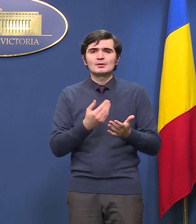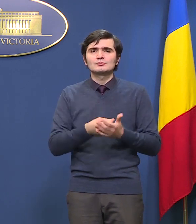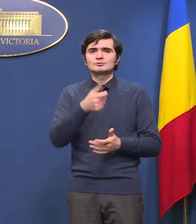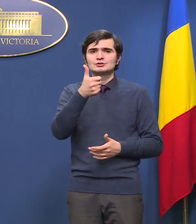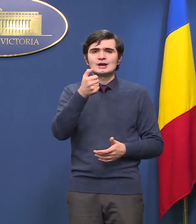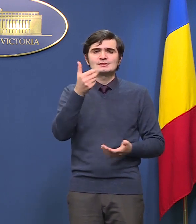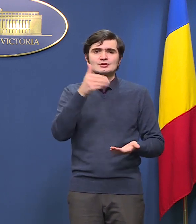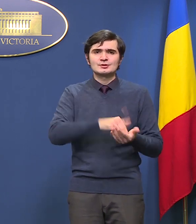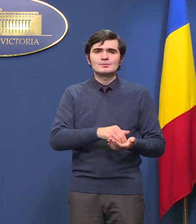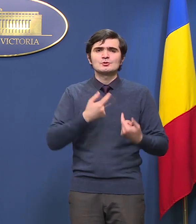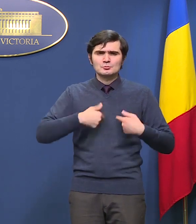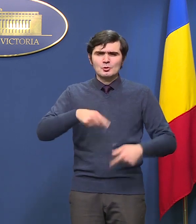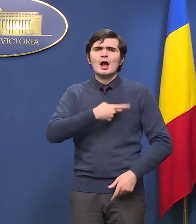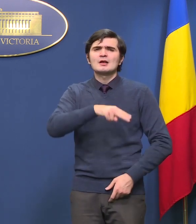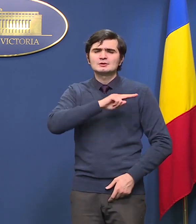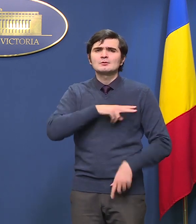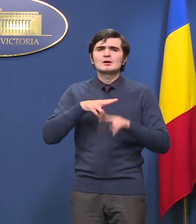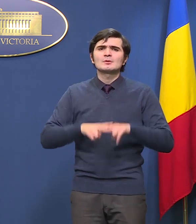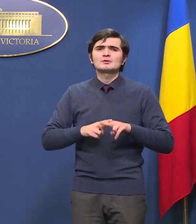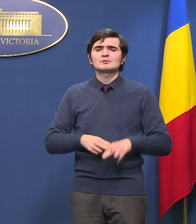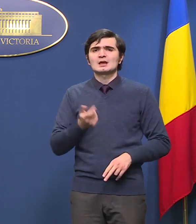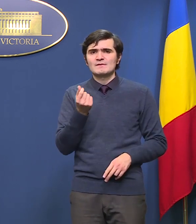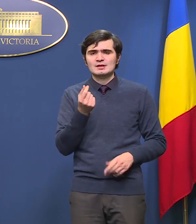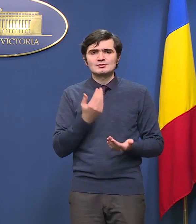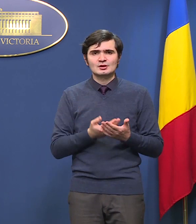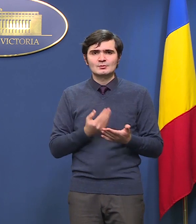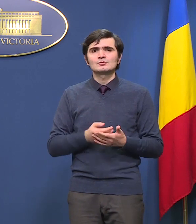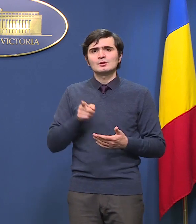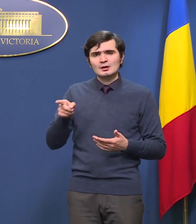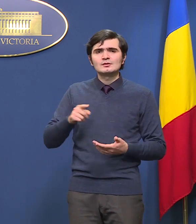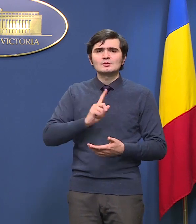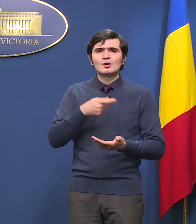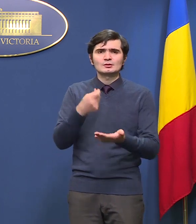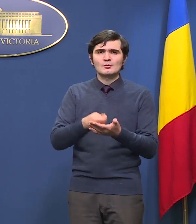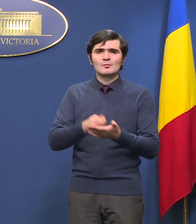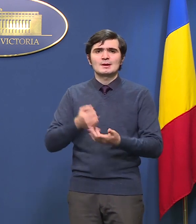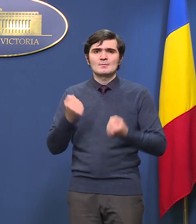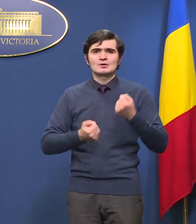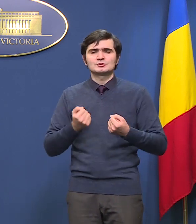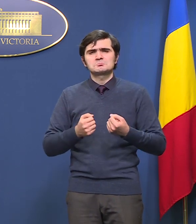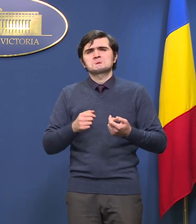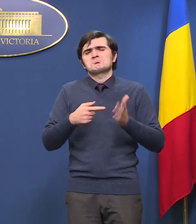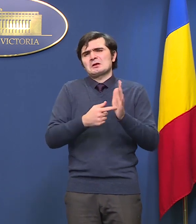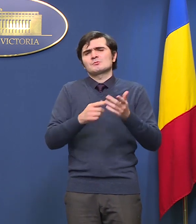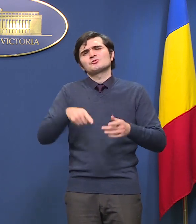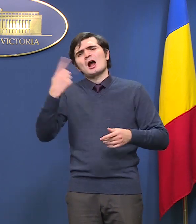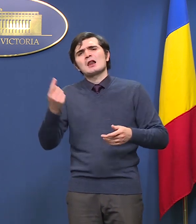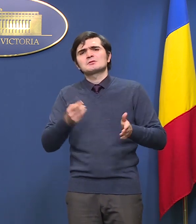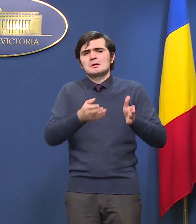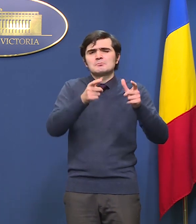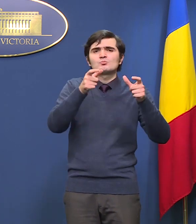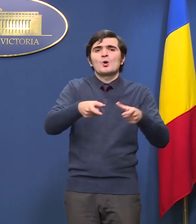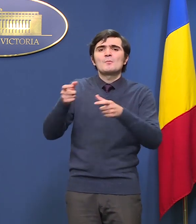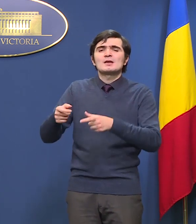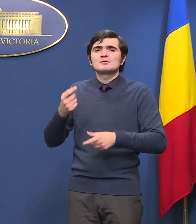de unități asigurăm resursele financiare astfel încât se poate achiziționa mașini. Și în alte domenii încercăm să